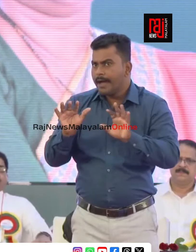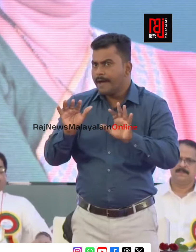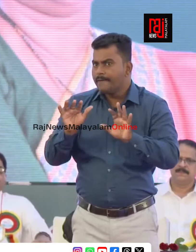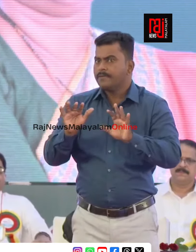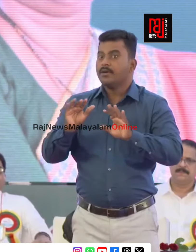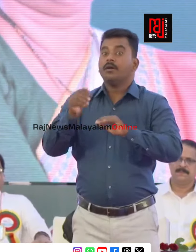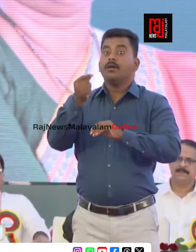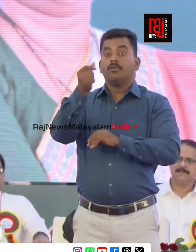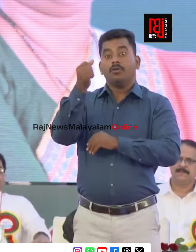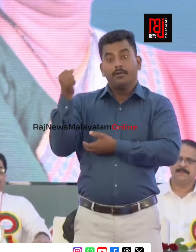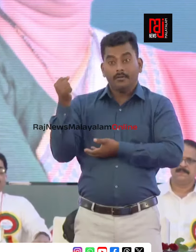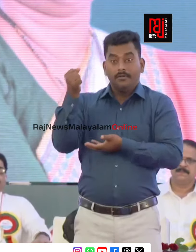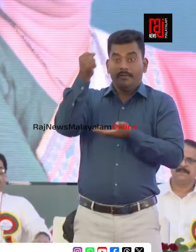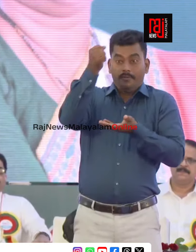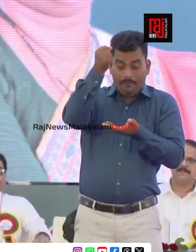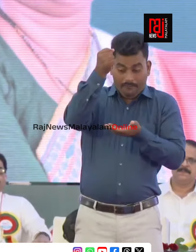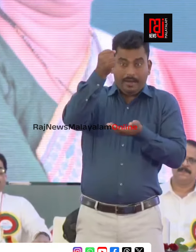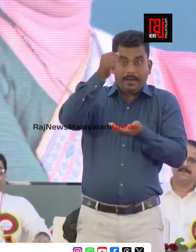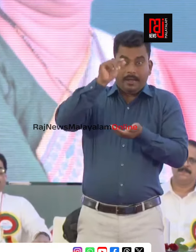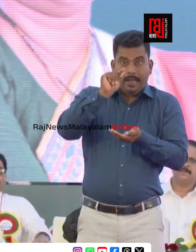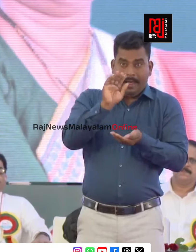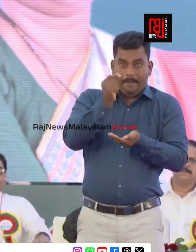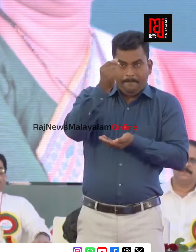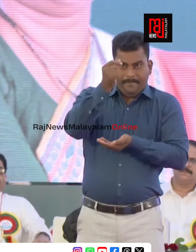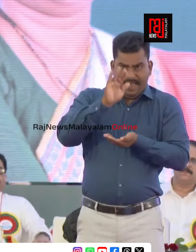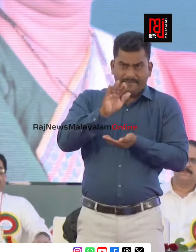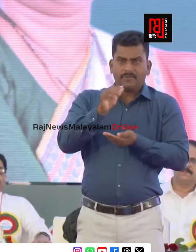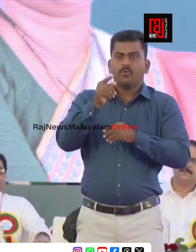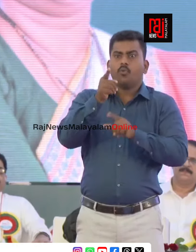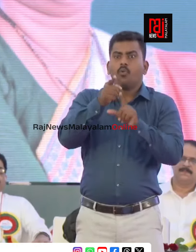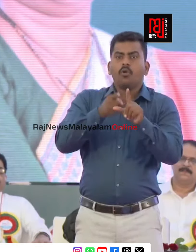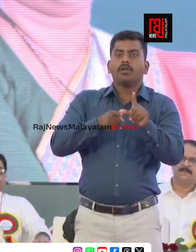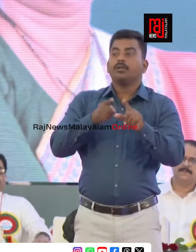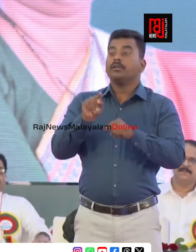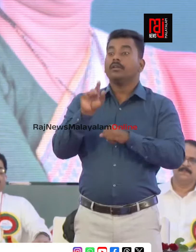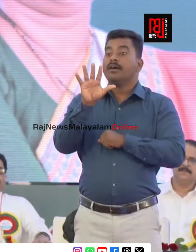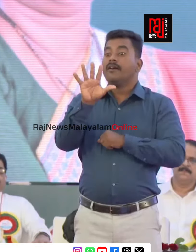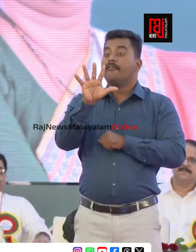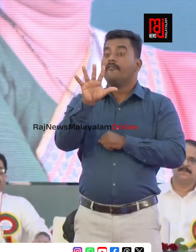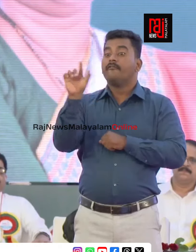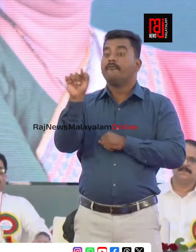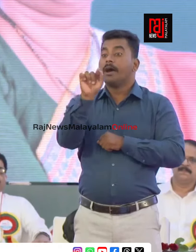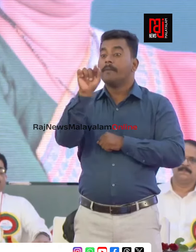വികസന ഫണ്ടിൻ്റെ 5% പൂർണമായും